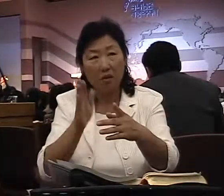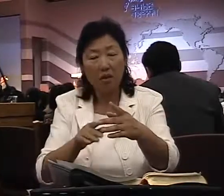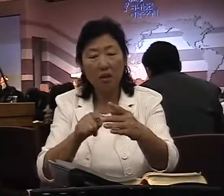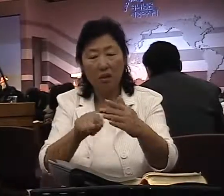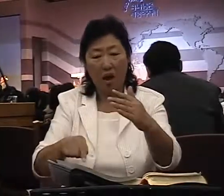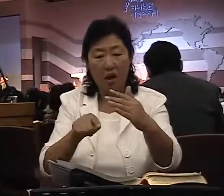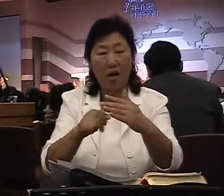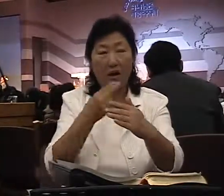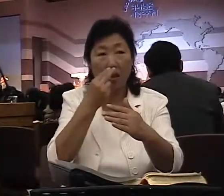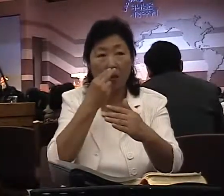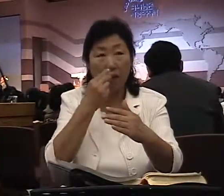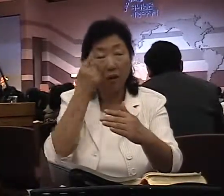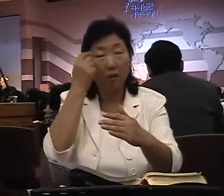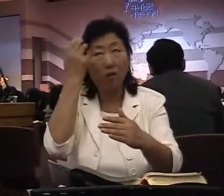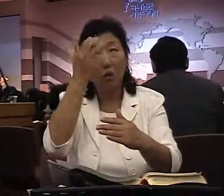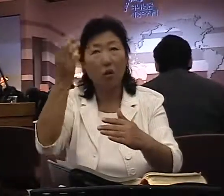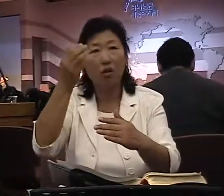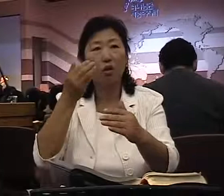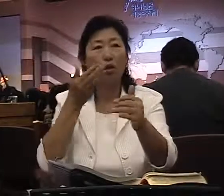주시는 성령이 없습니다. 살아있는 게 아니죠.